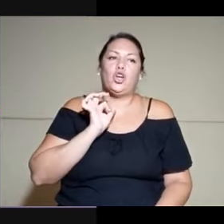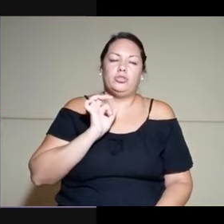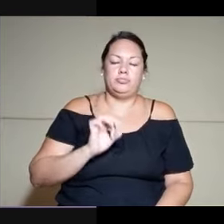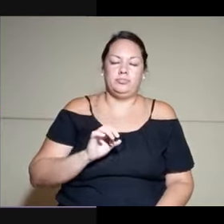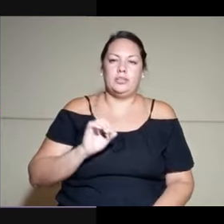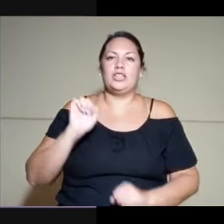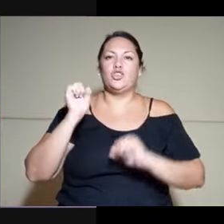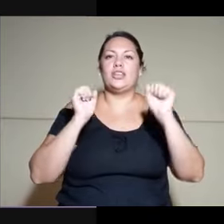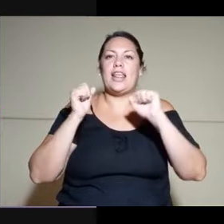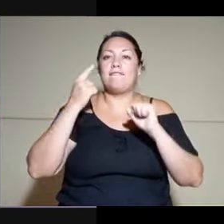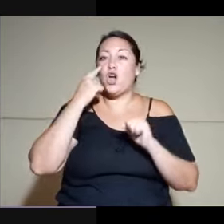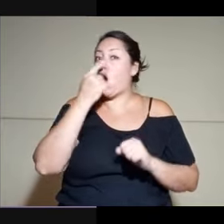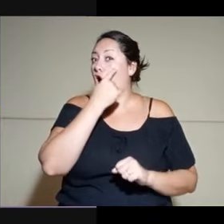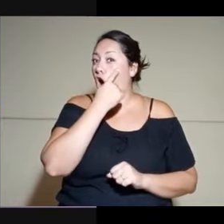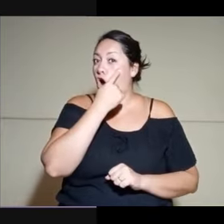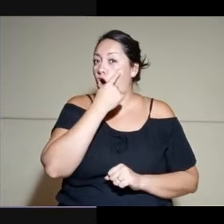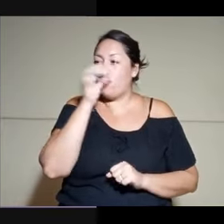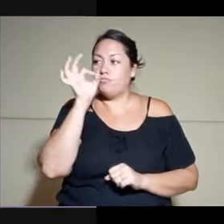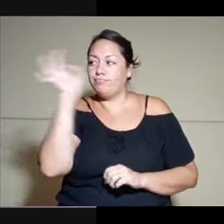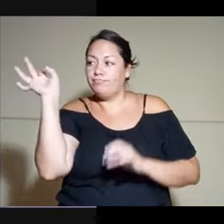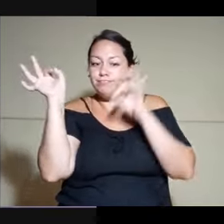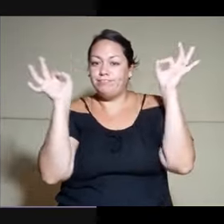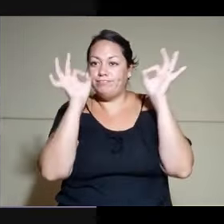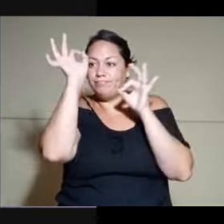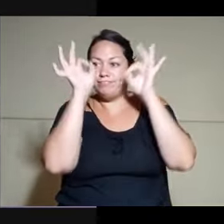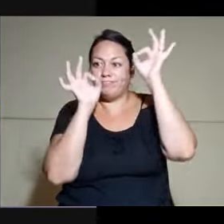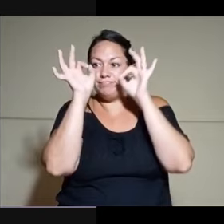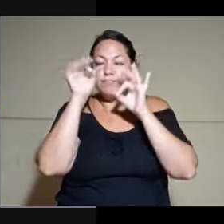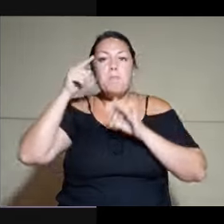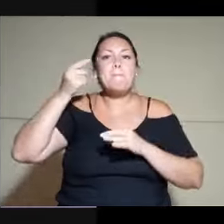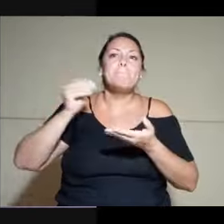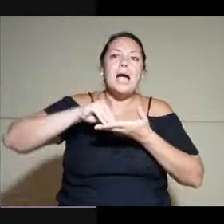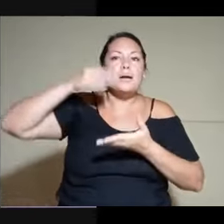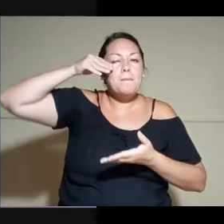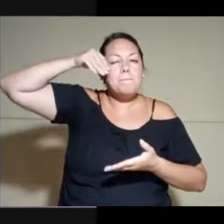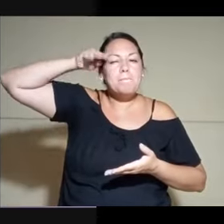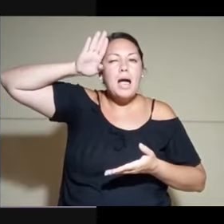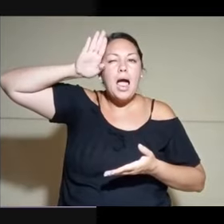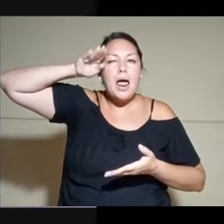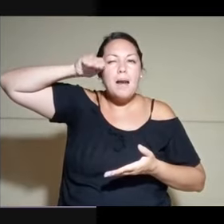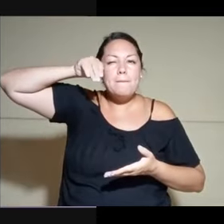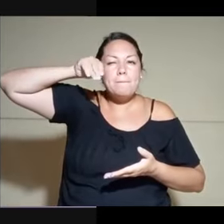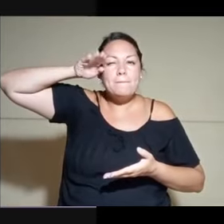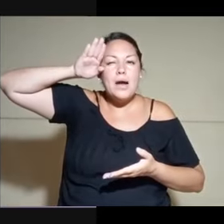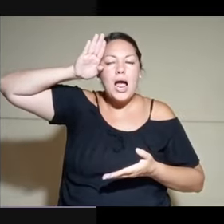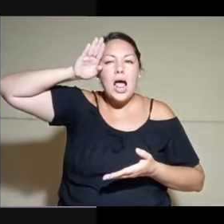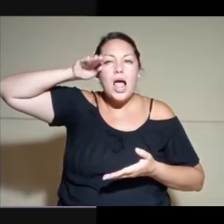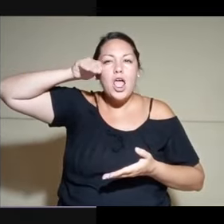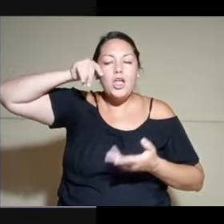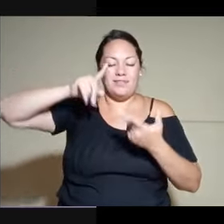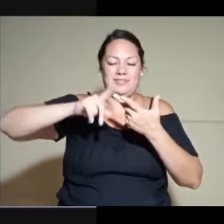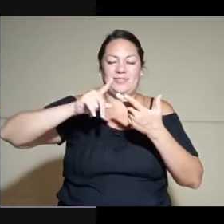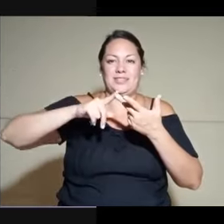que haya una caída del párpado superior. Entonces es un nervio que produce movimientos del ojo, y no solamente del ojo, sino